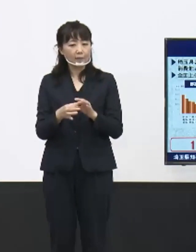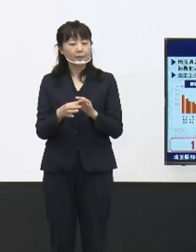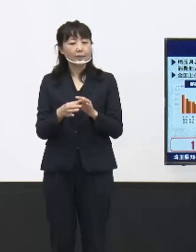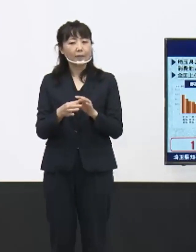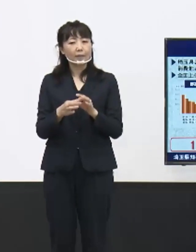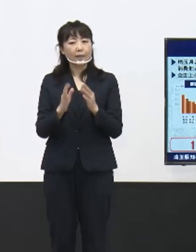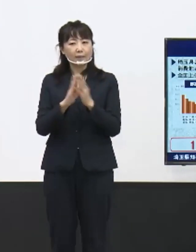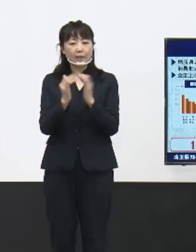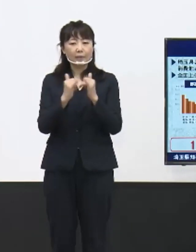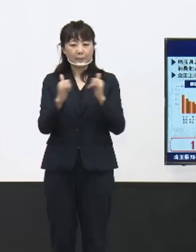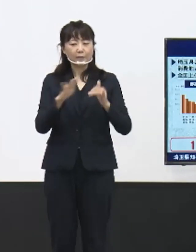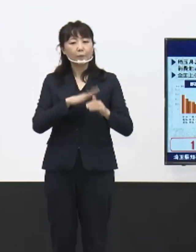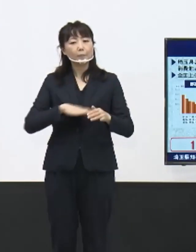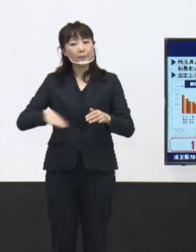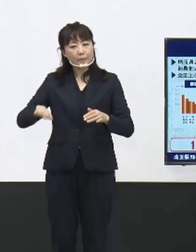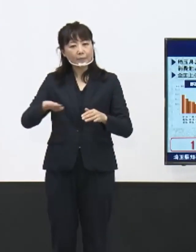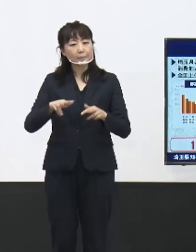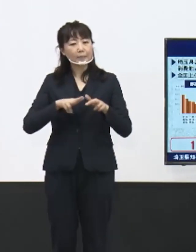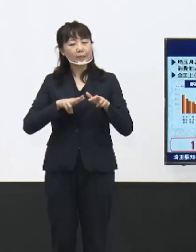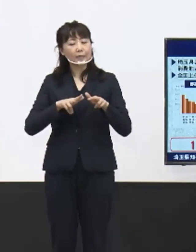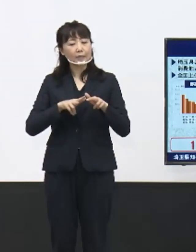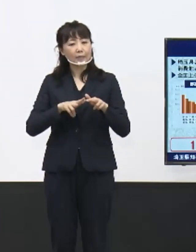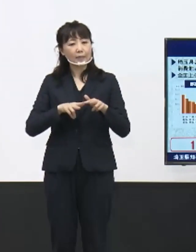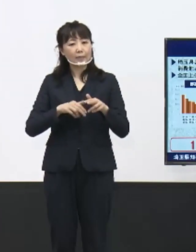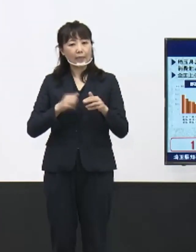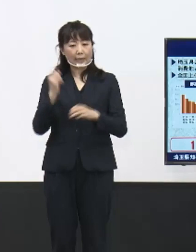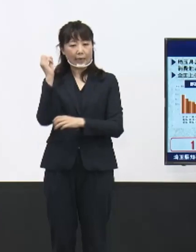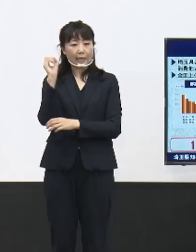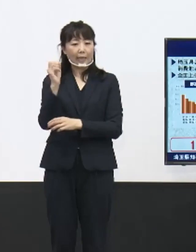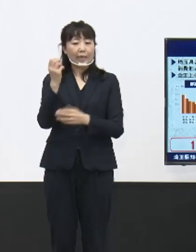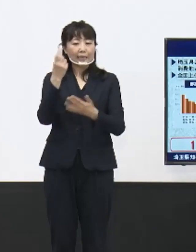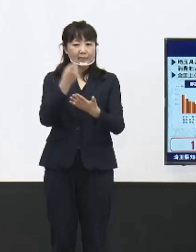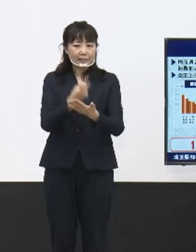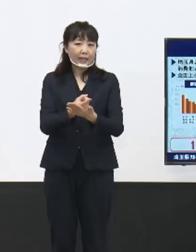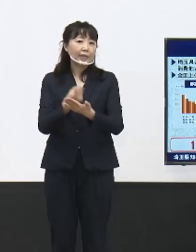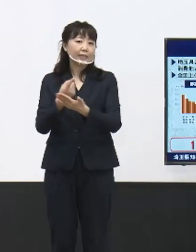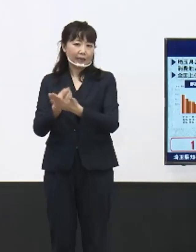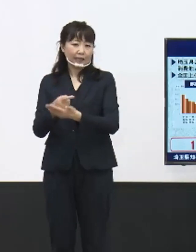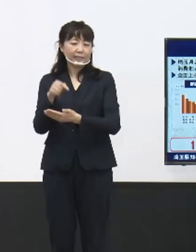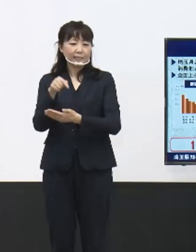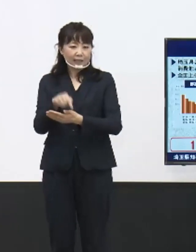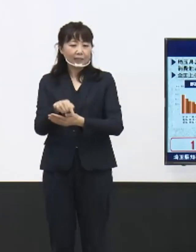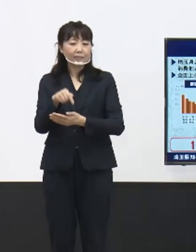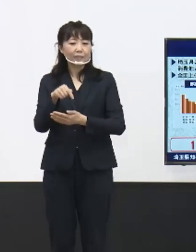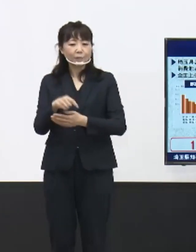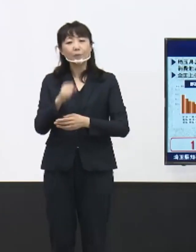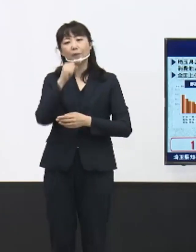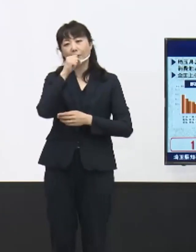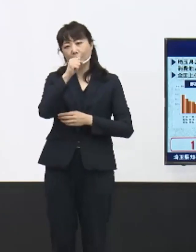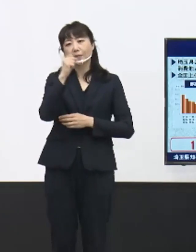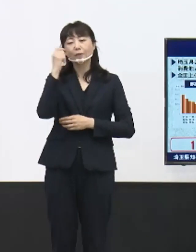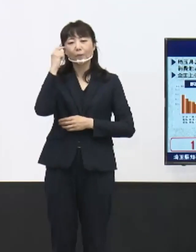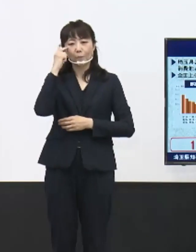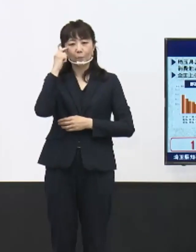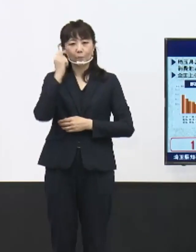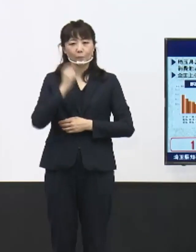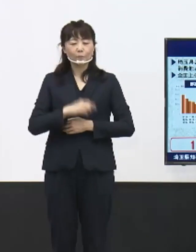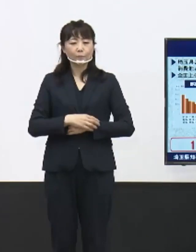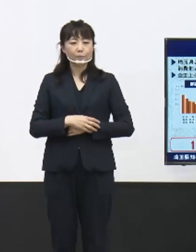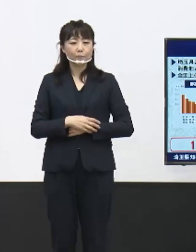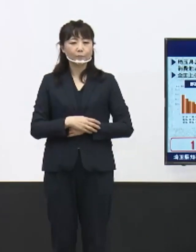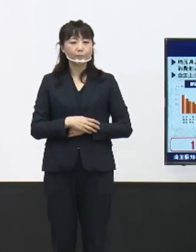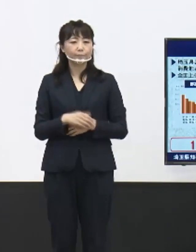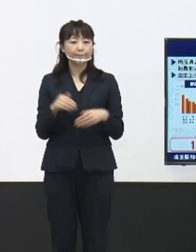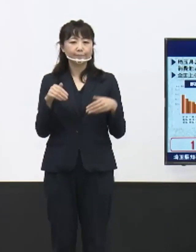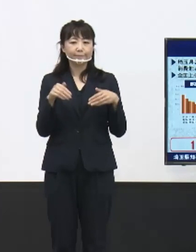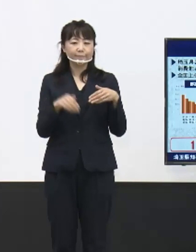者の皆様が参加していただけることになったという、ここは評価したいというふうに思っています。いずれにしても選挙は